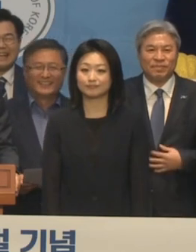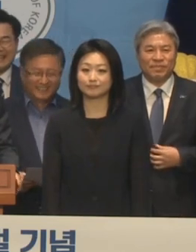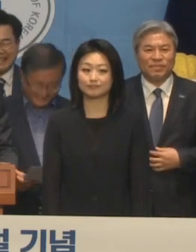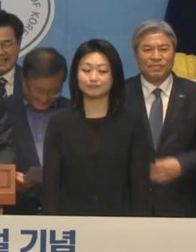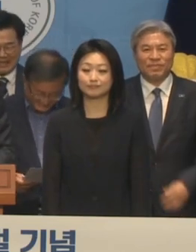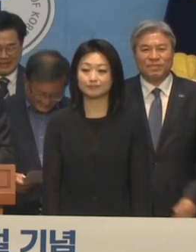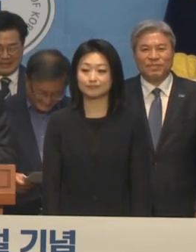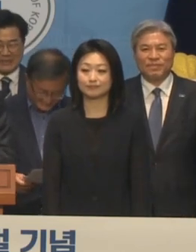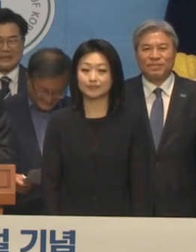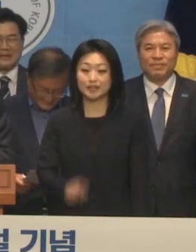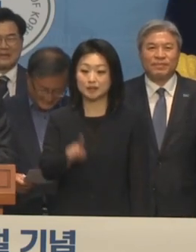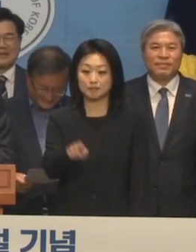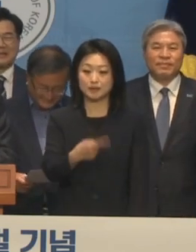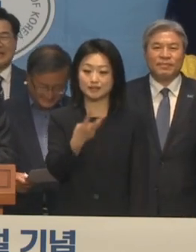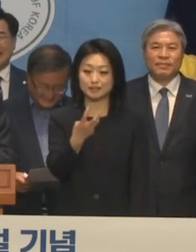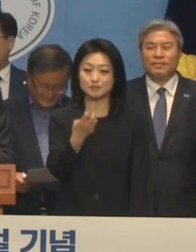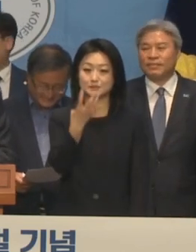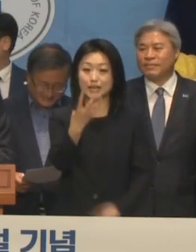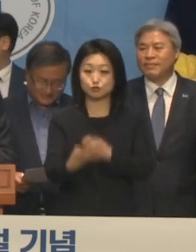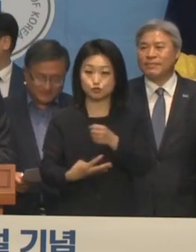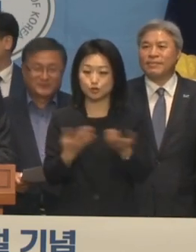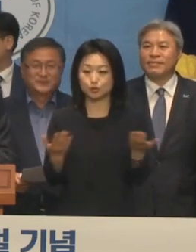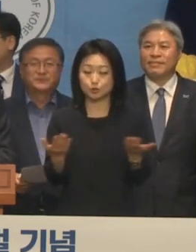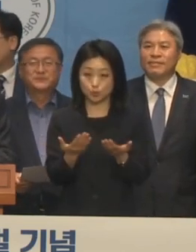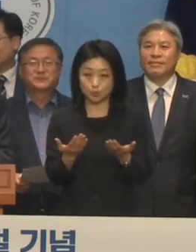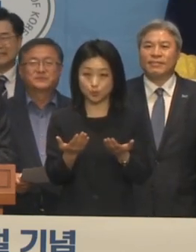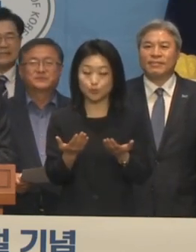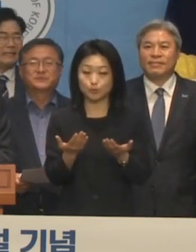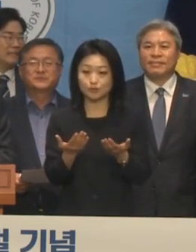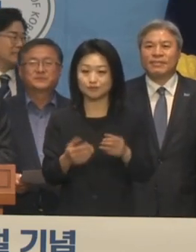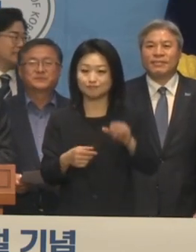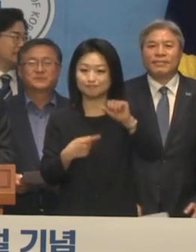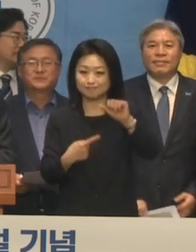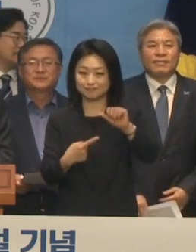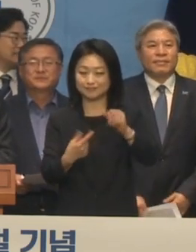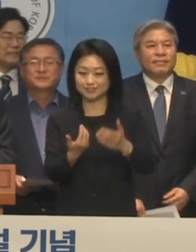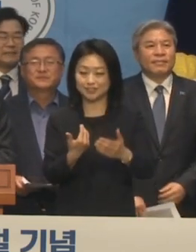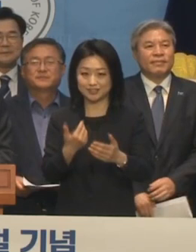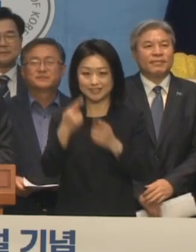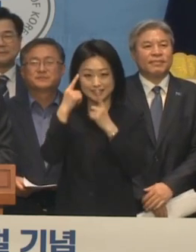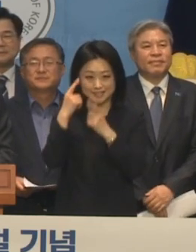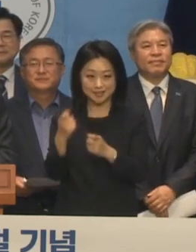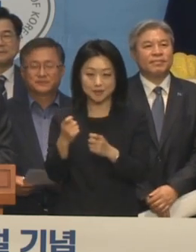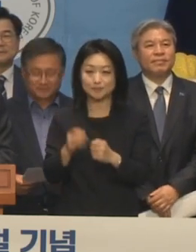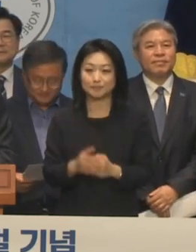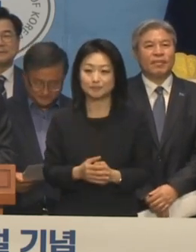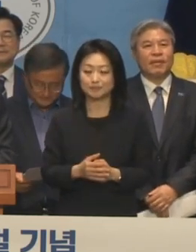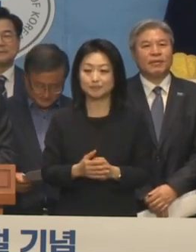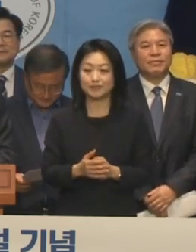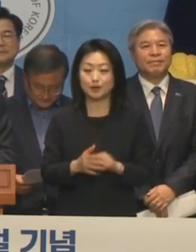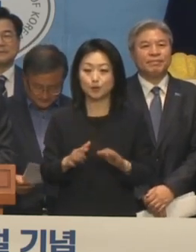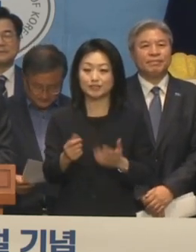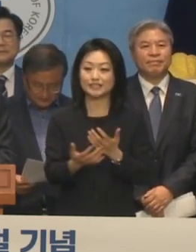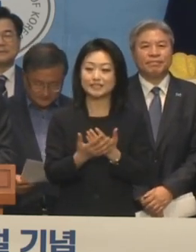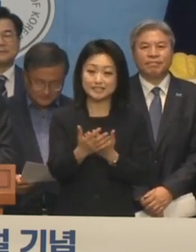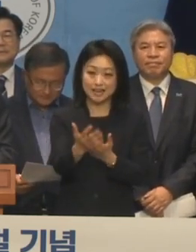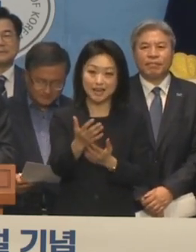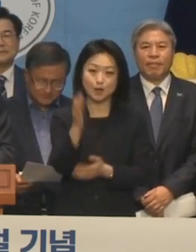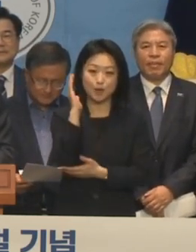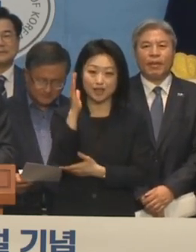예, 제 134주년 노동절 기념 제 22대 야당 국회의원 당선인 공동 기자회견을 시작하도록